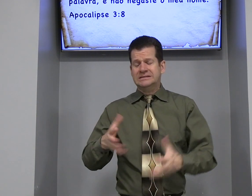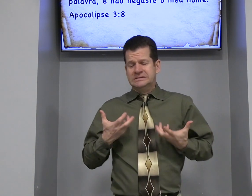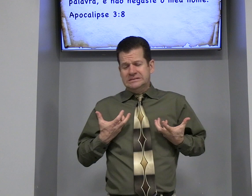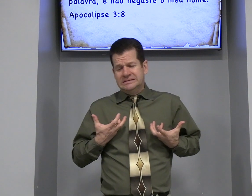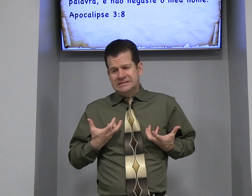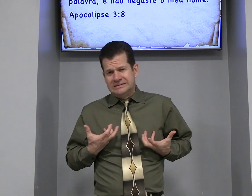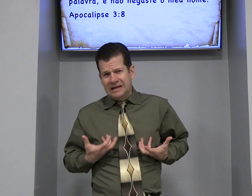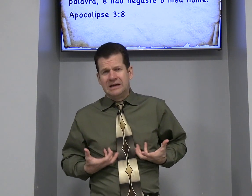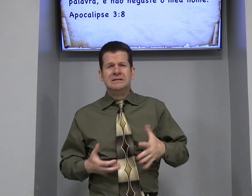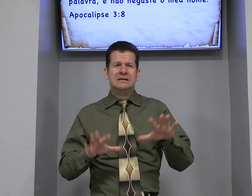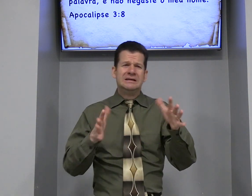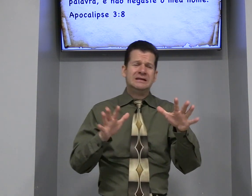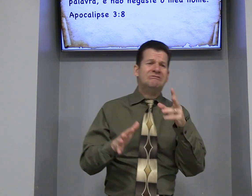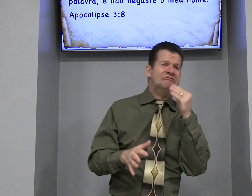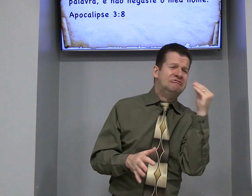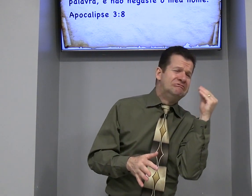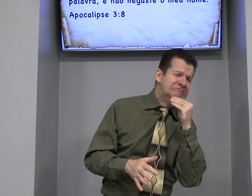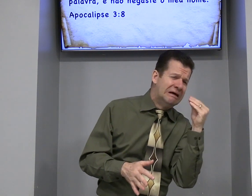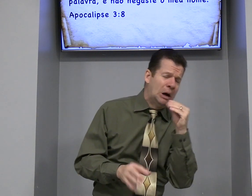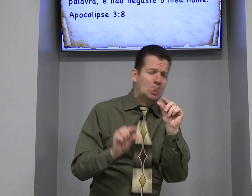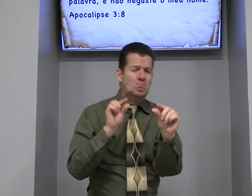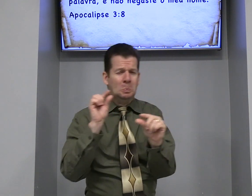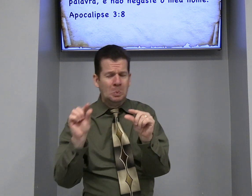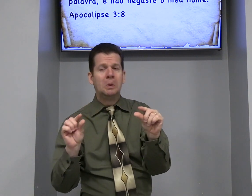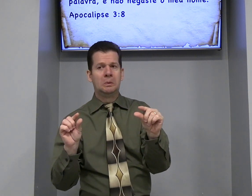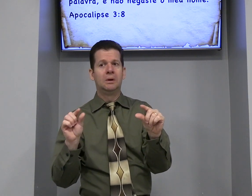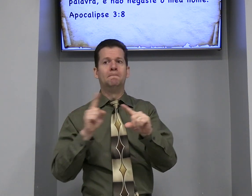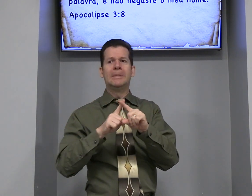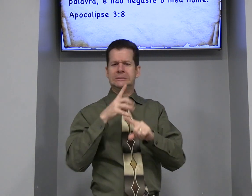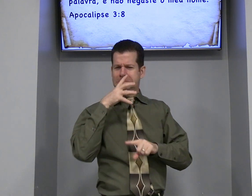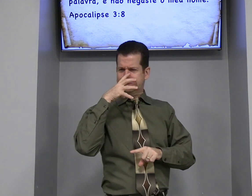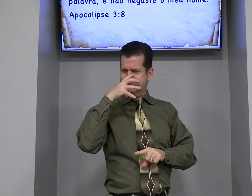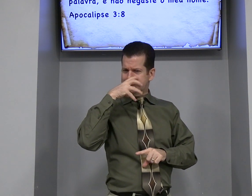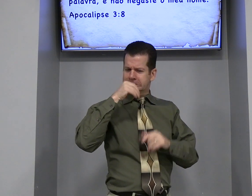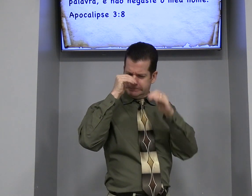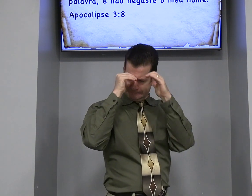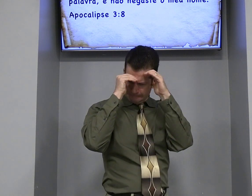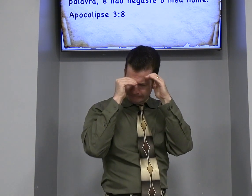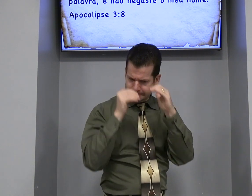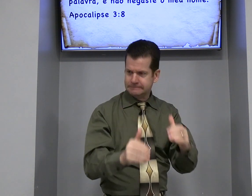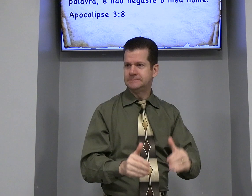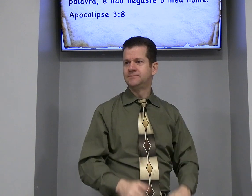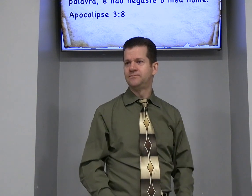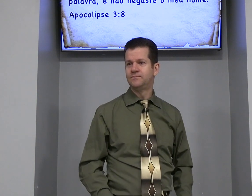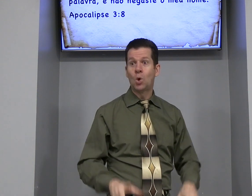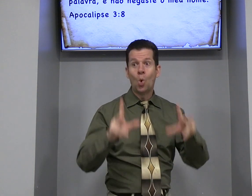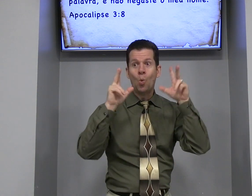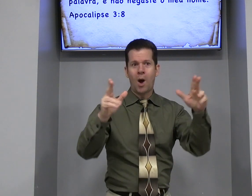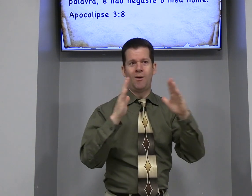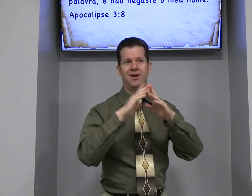a Bíblia, às vezes cansado, às vezes fraco um pouco, mas se esforçaram para